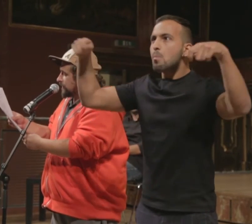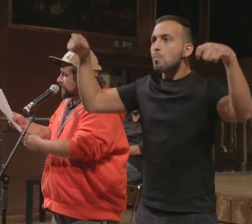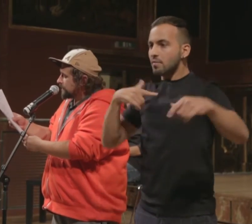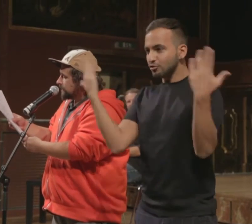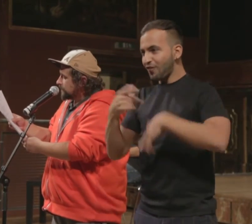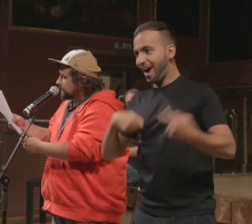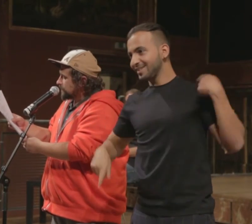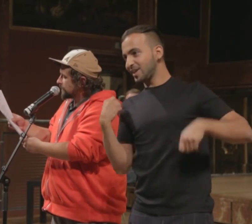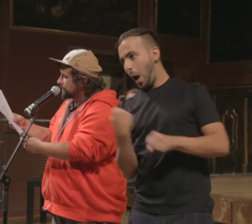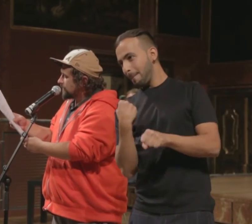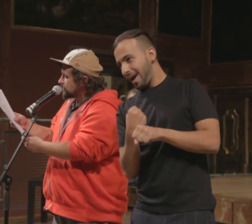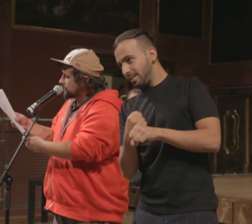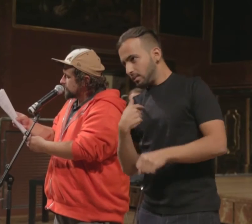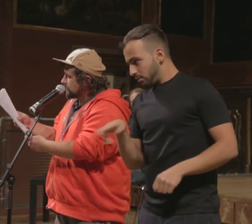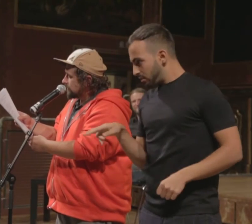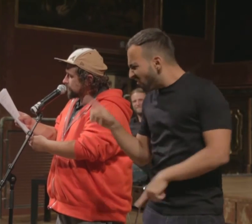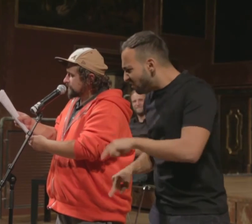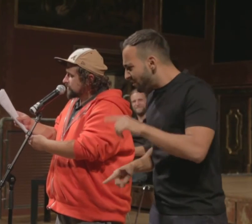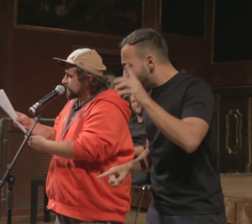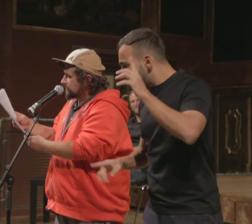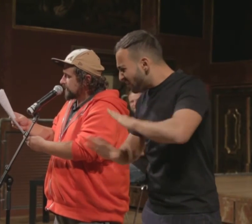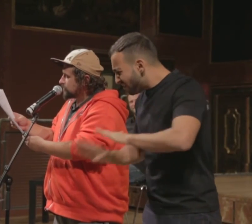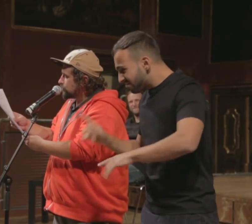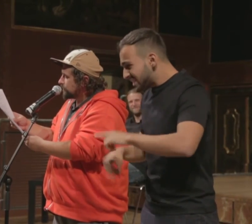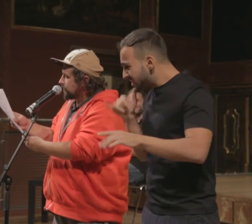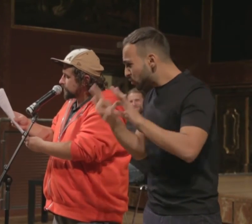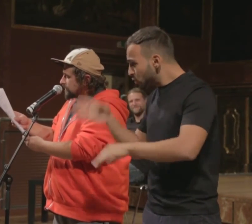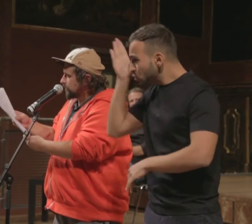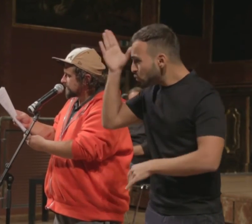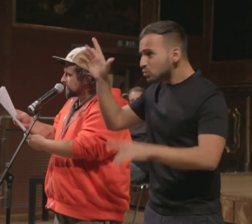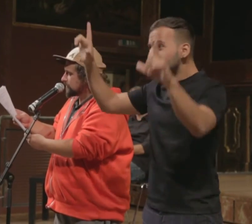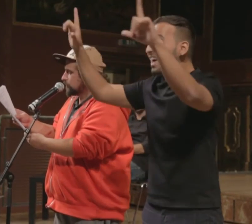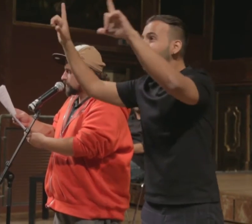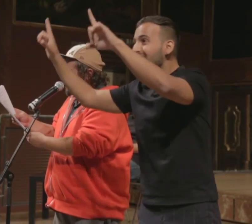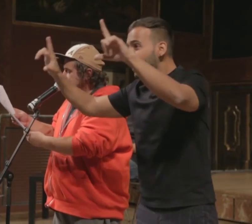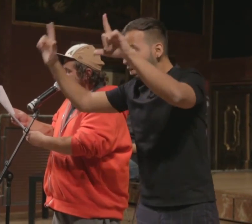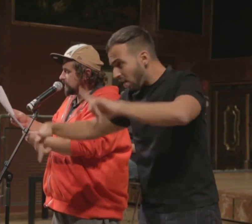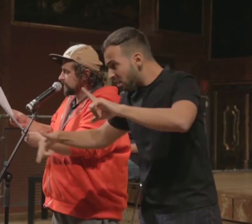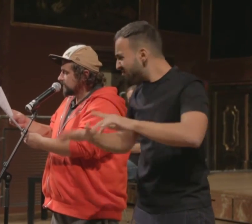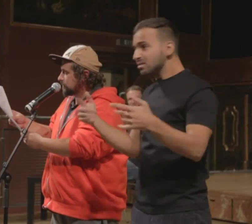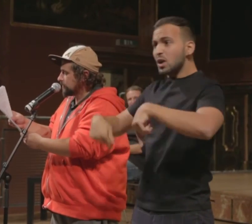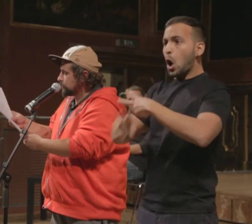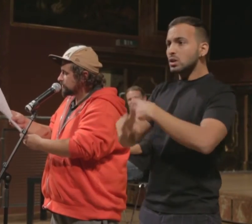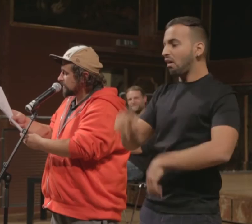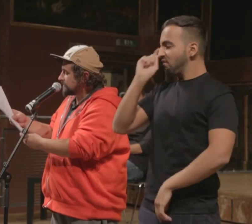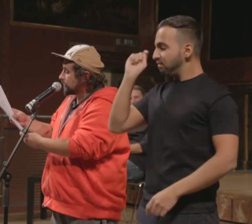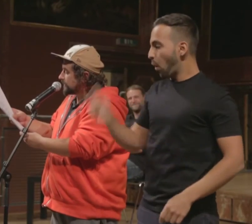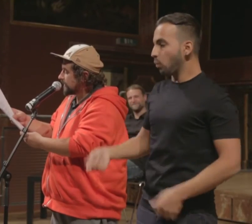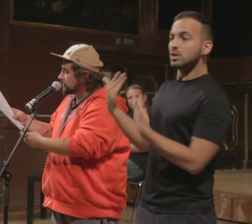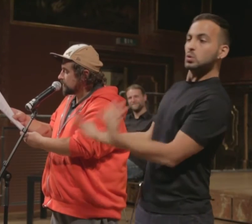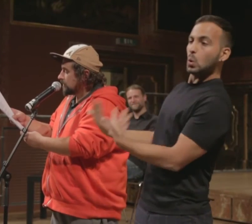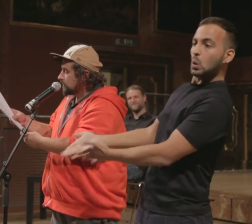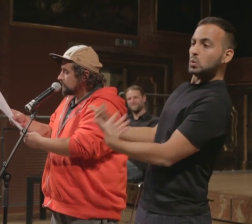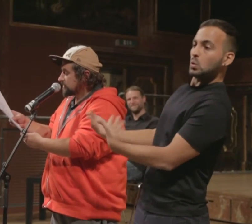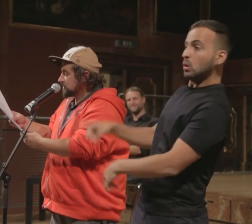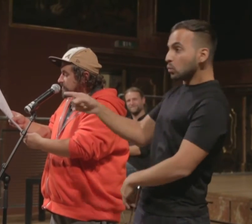sagte, Senat, das ist falsch. Du wirst nicht nur deine Zukunft verbauen, sondern auch sämtliche Vorurteile bestätigen, die hierzulande über unsere Landsleute